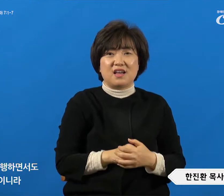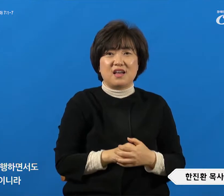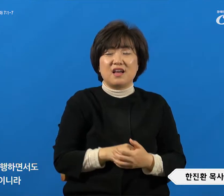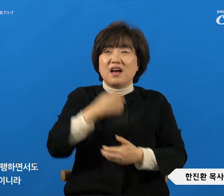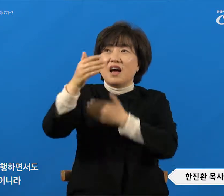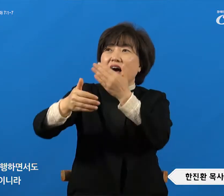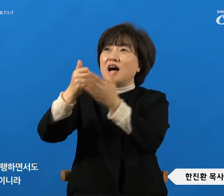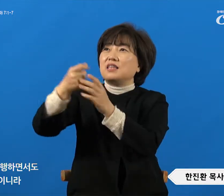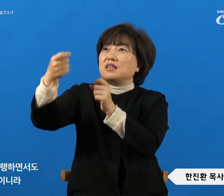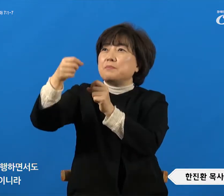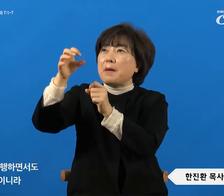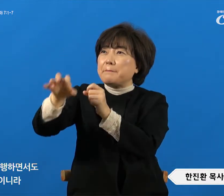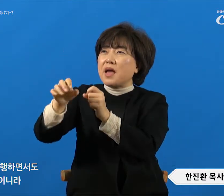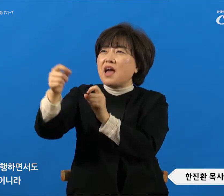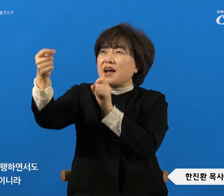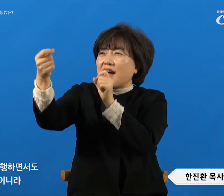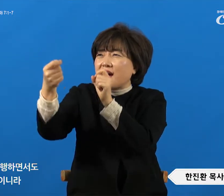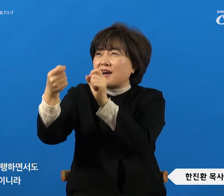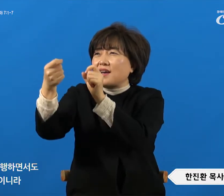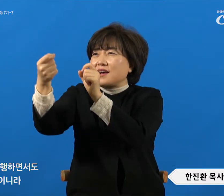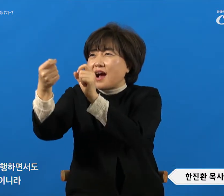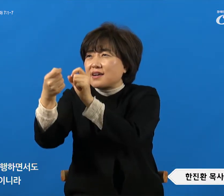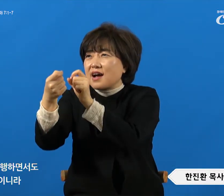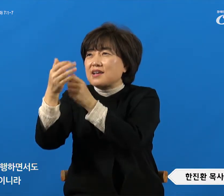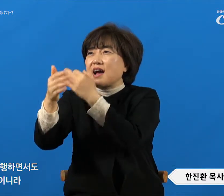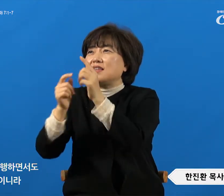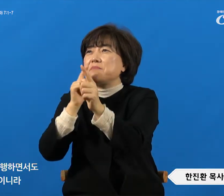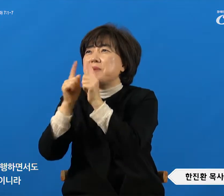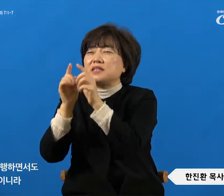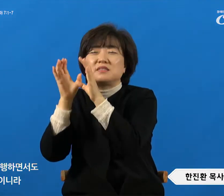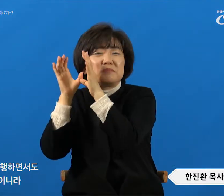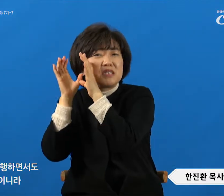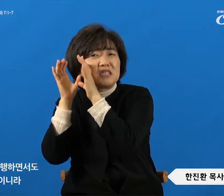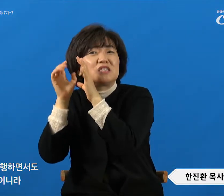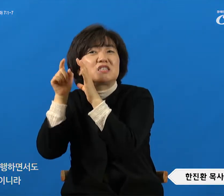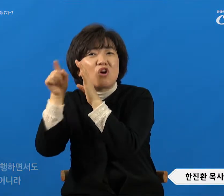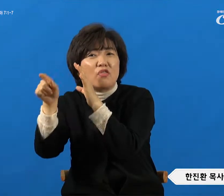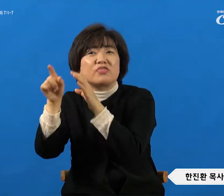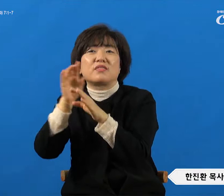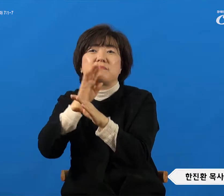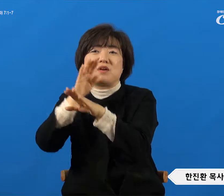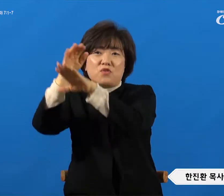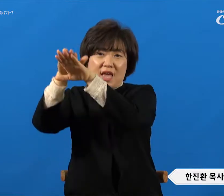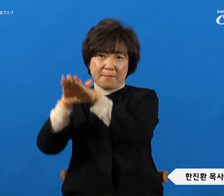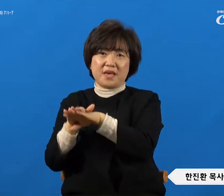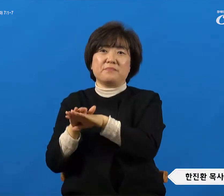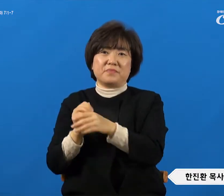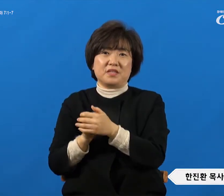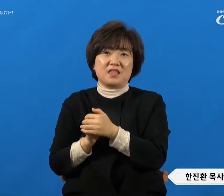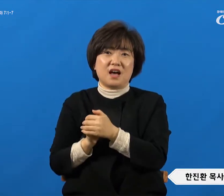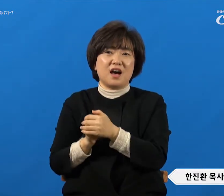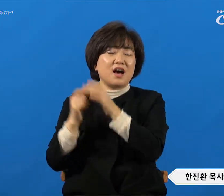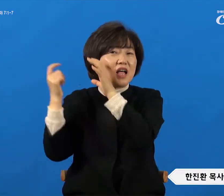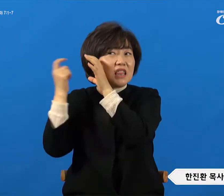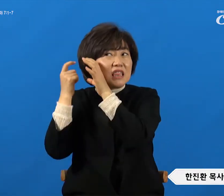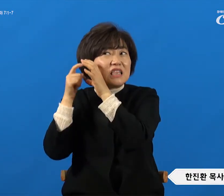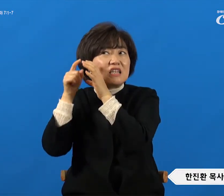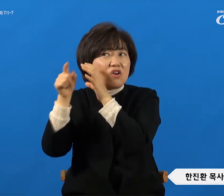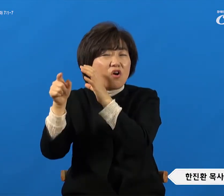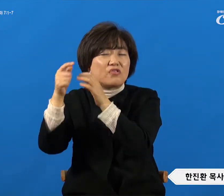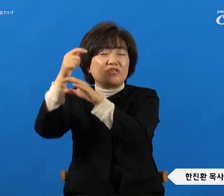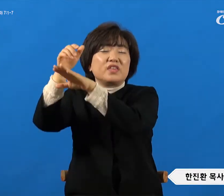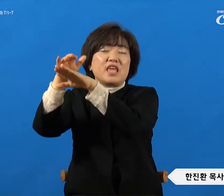하나님 앞에 가까이 나아가서 말씀을 듣는 것, 그것이 예배입니다. 듣는